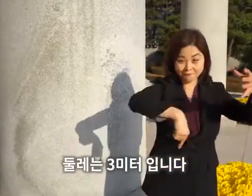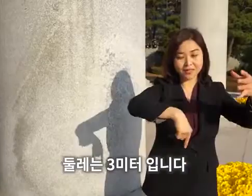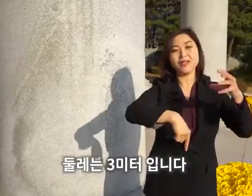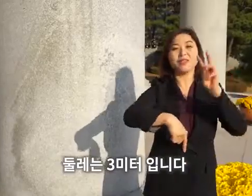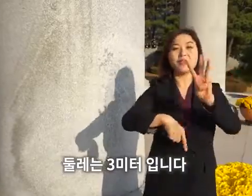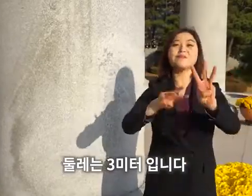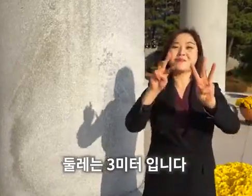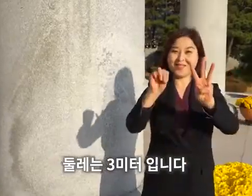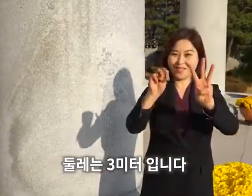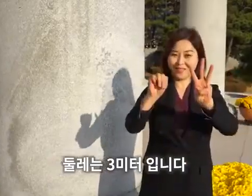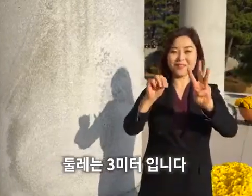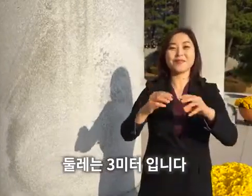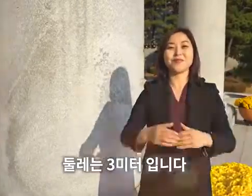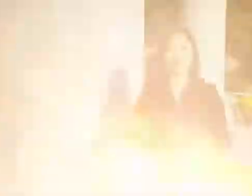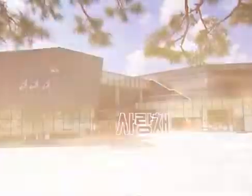3m입니다.